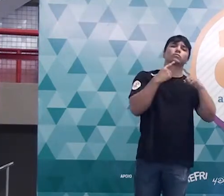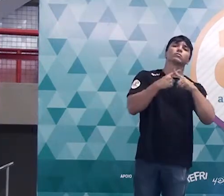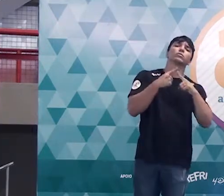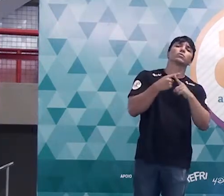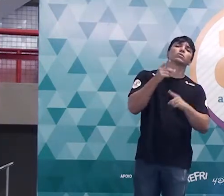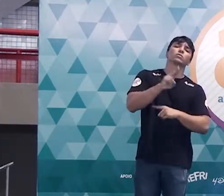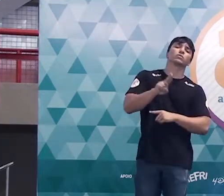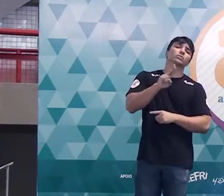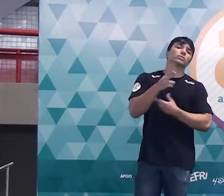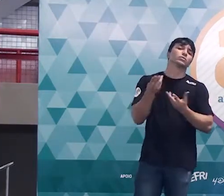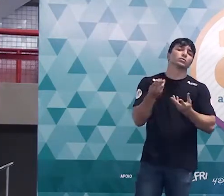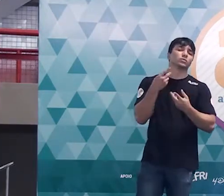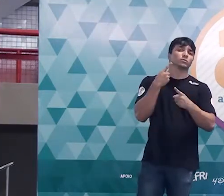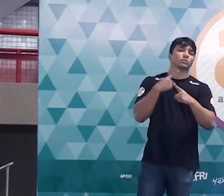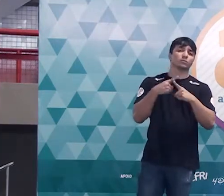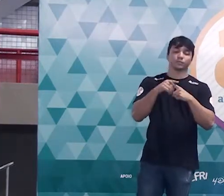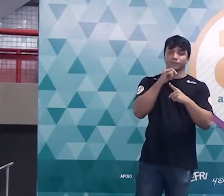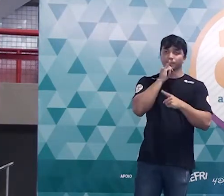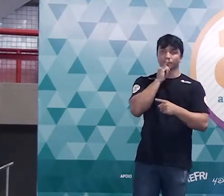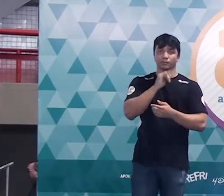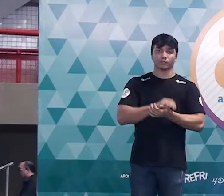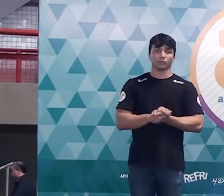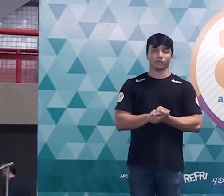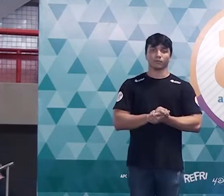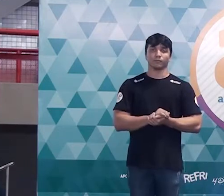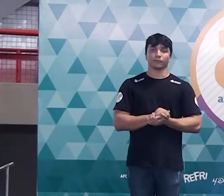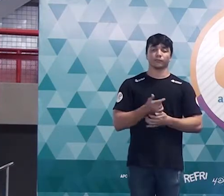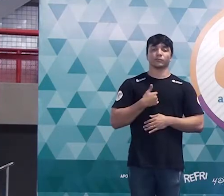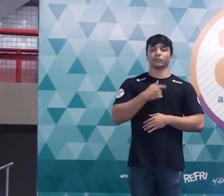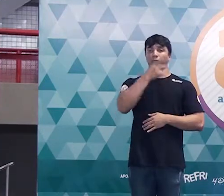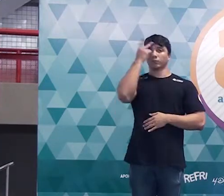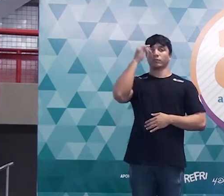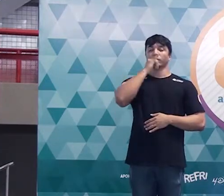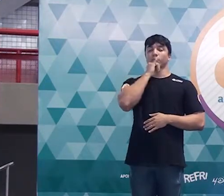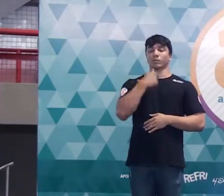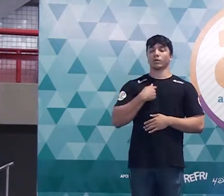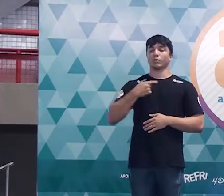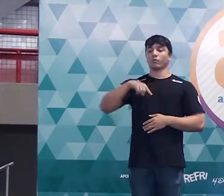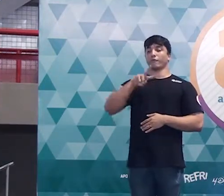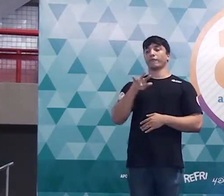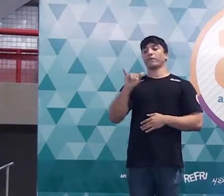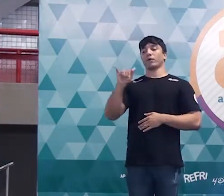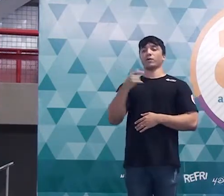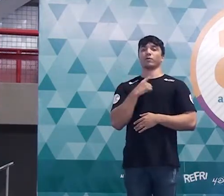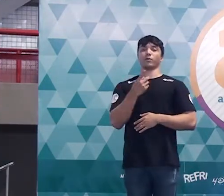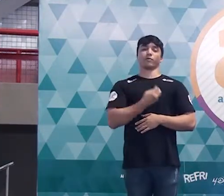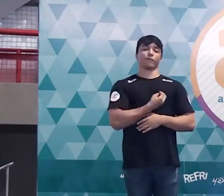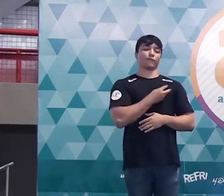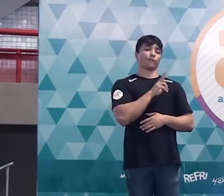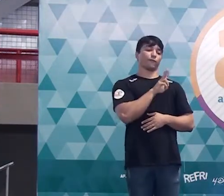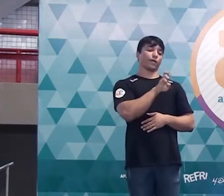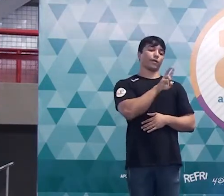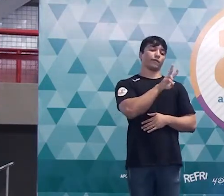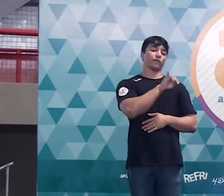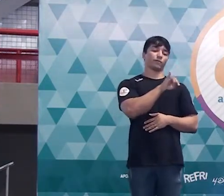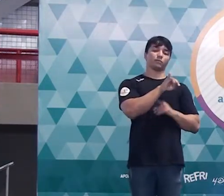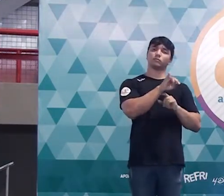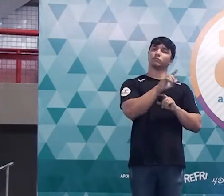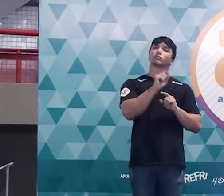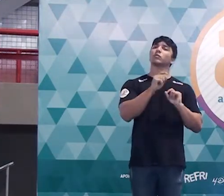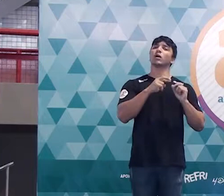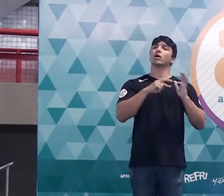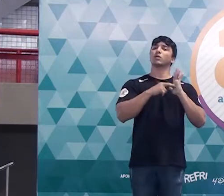pessoa escreveu daquele jeito. Por exemplo, uma pessoa que diz nós vai, nós veve, essa pessoa